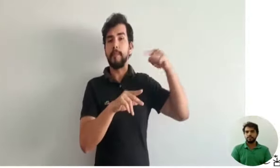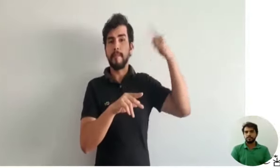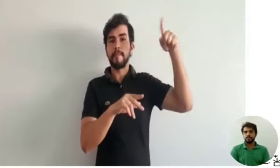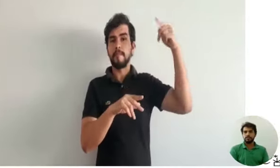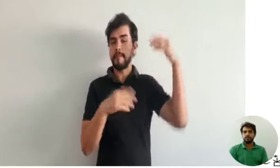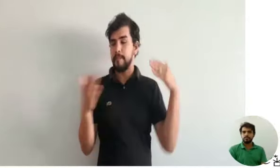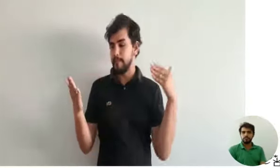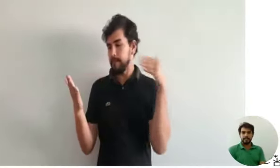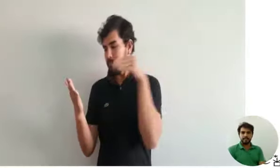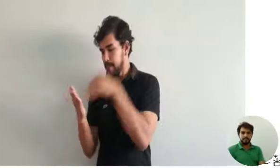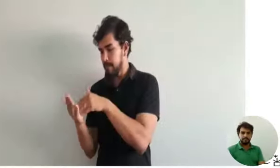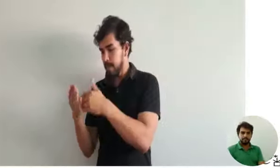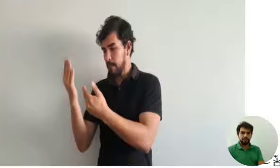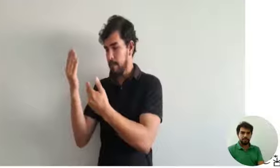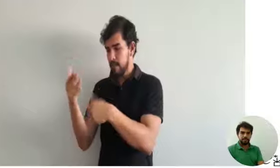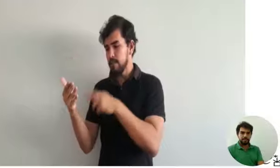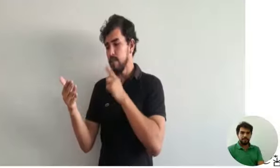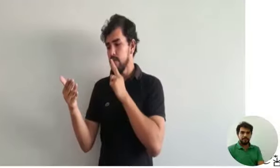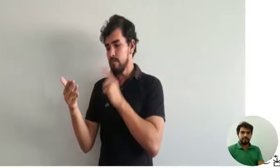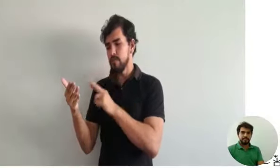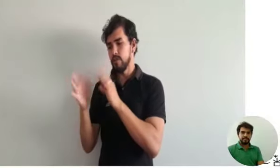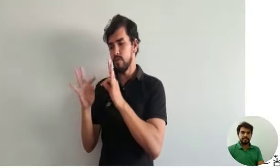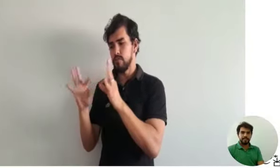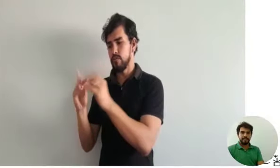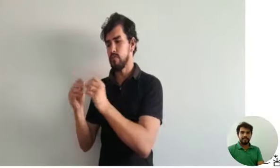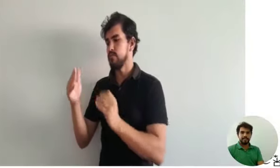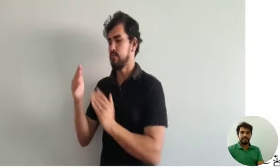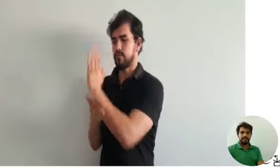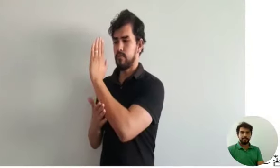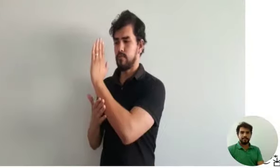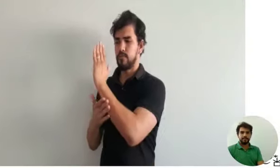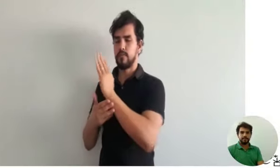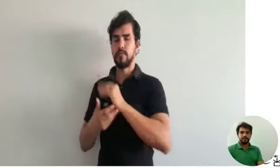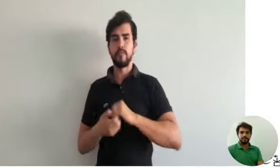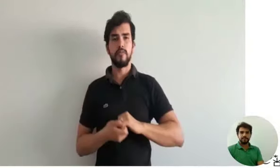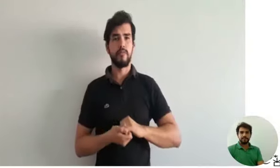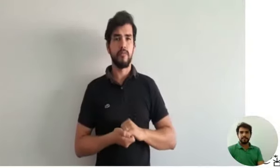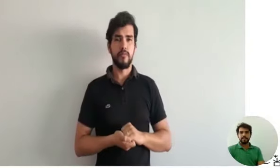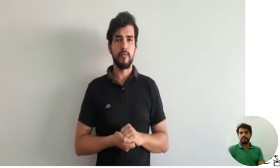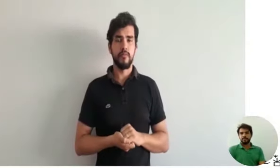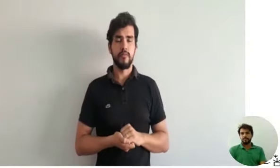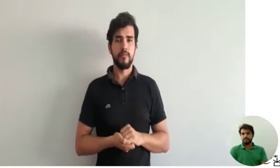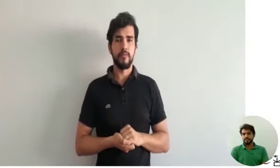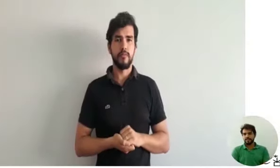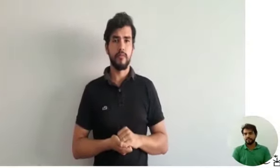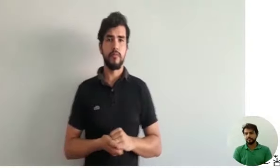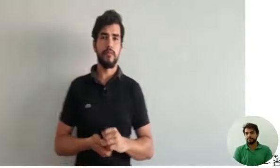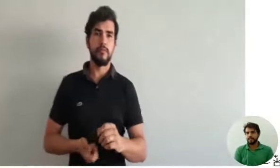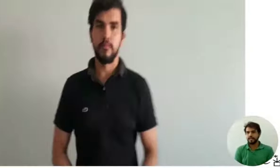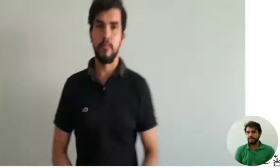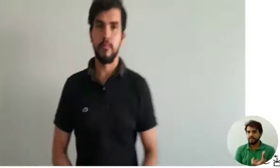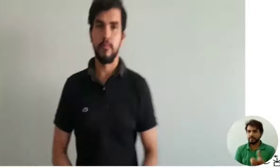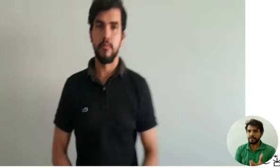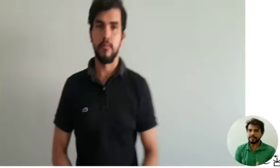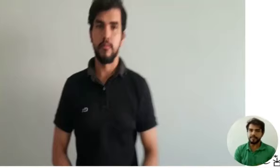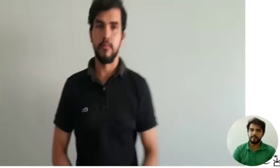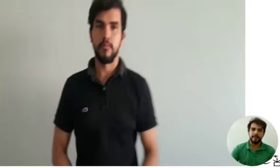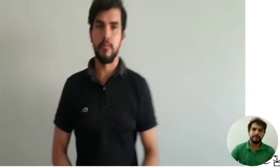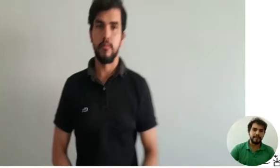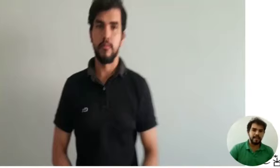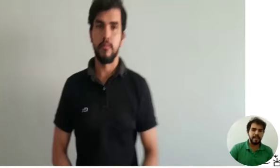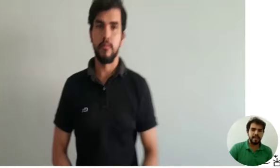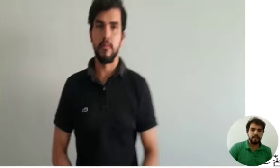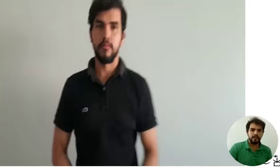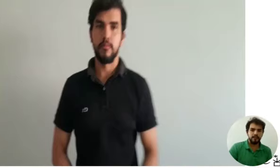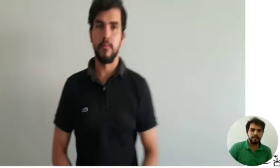e outros recursos para depois realizar a prova para conseguir a aprovação. Então